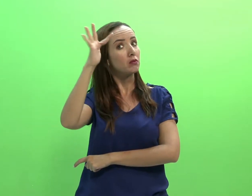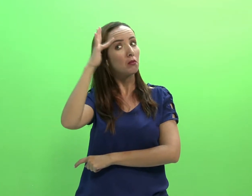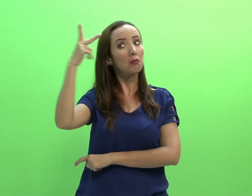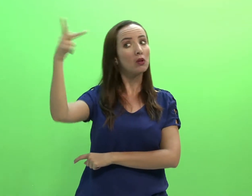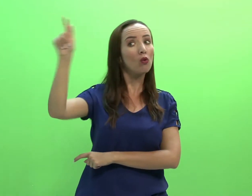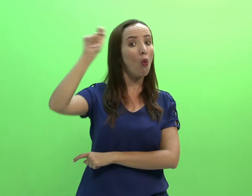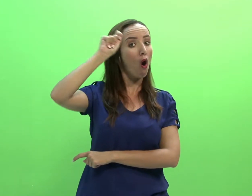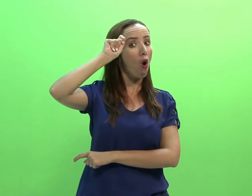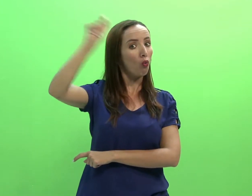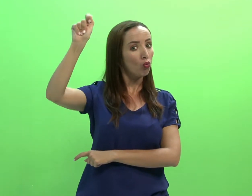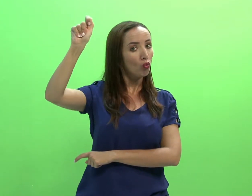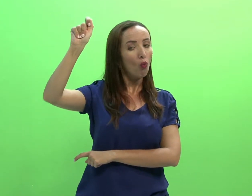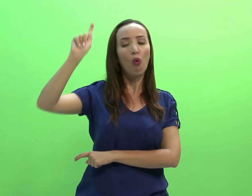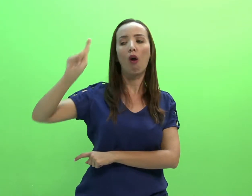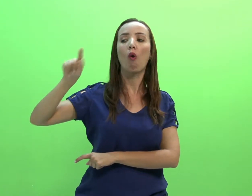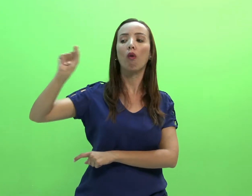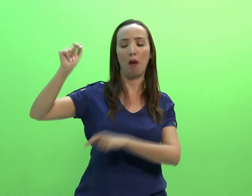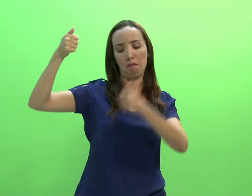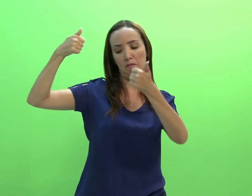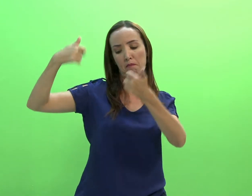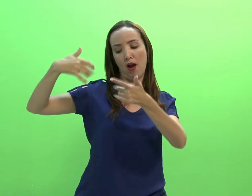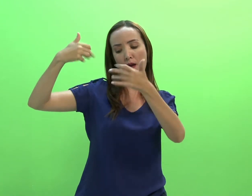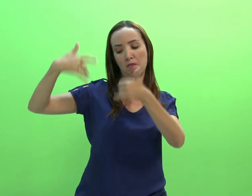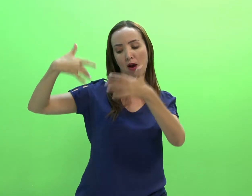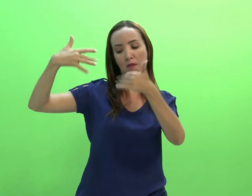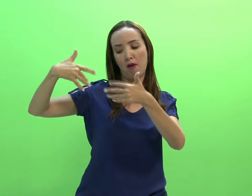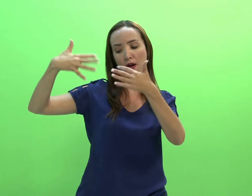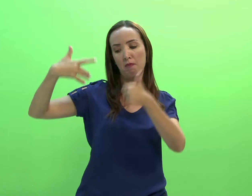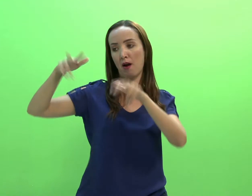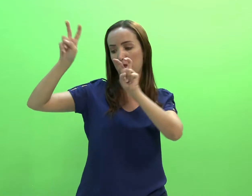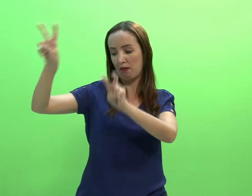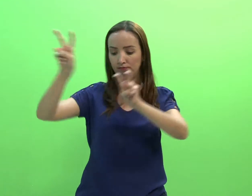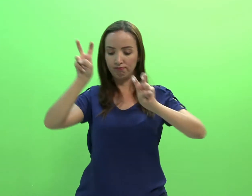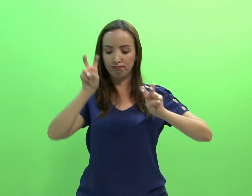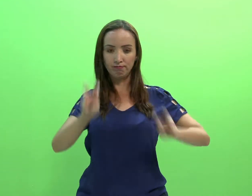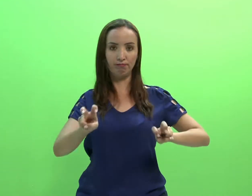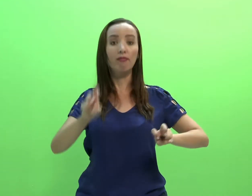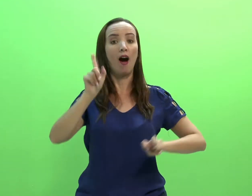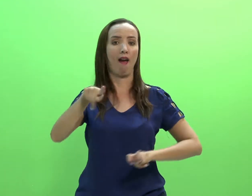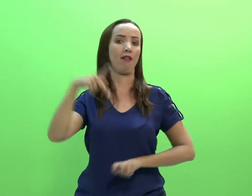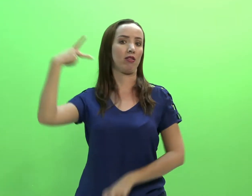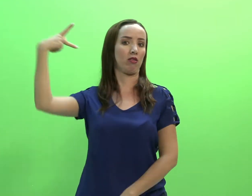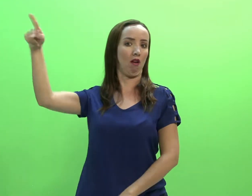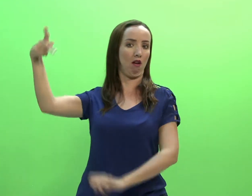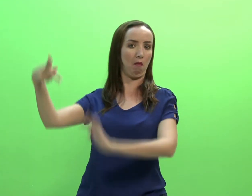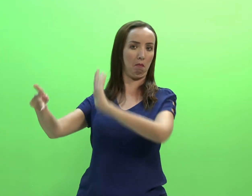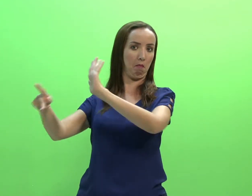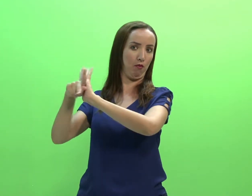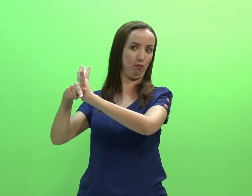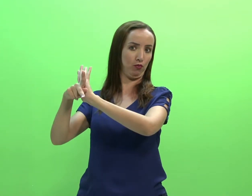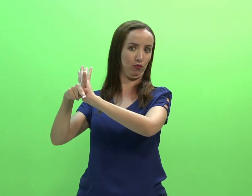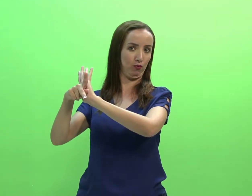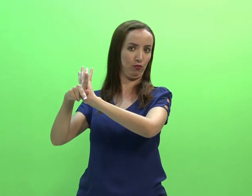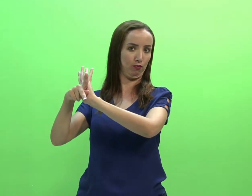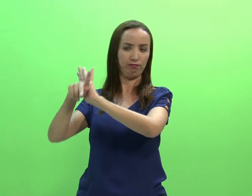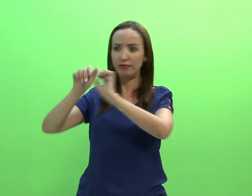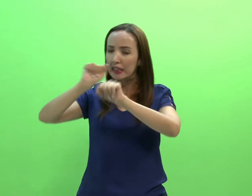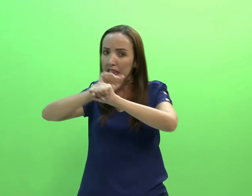A ideia dele, a explicação dele, você põe no seu trabalho. Mas é